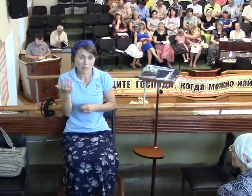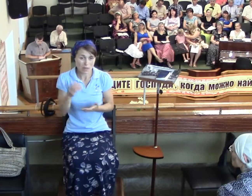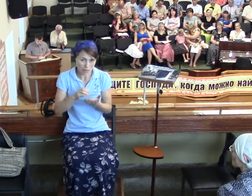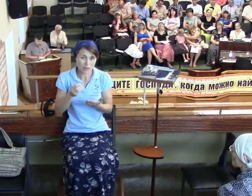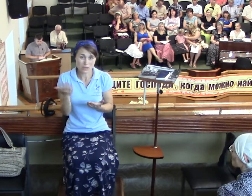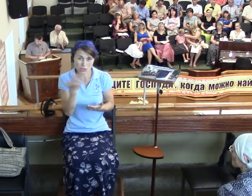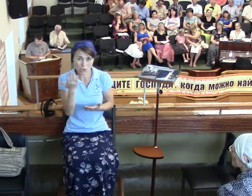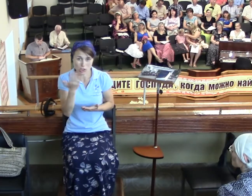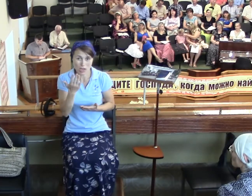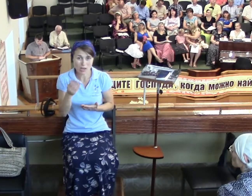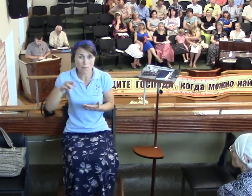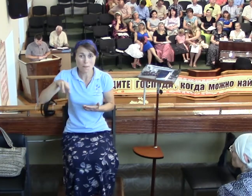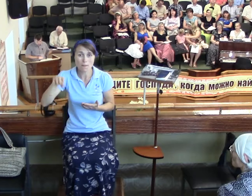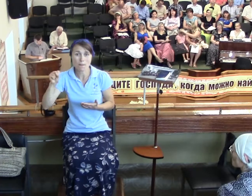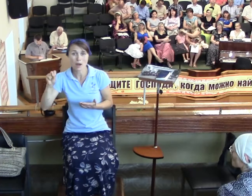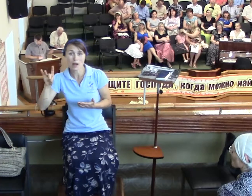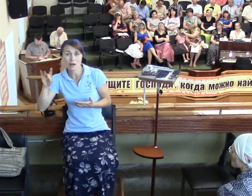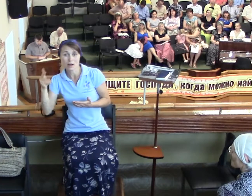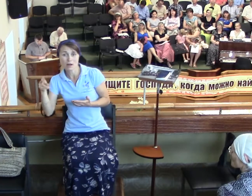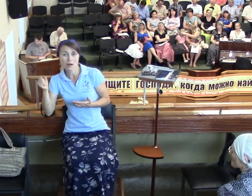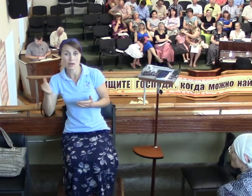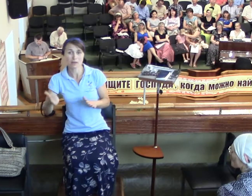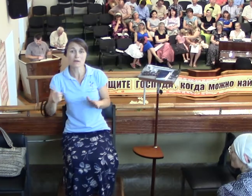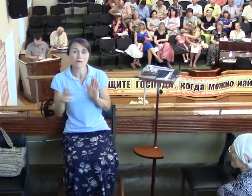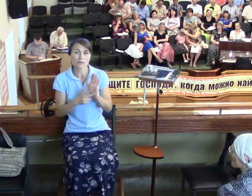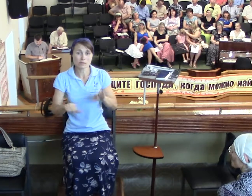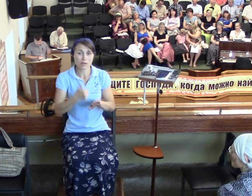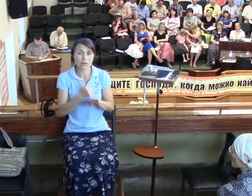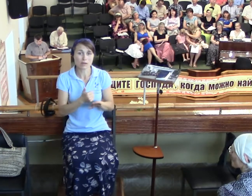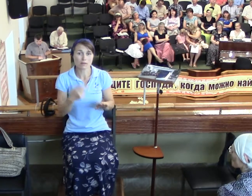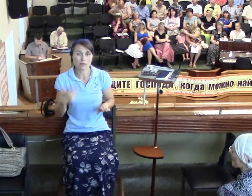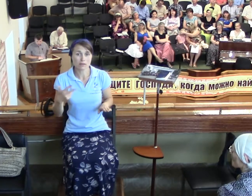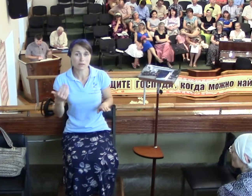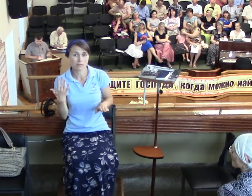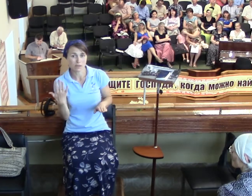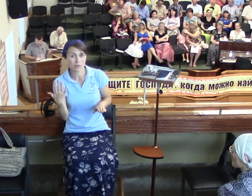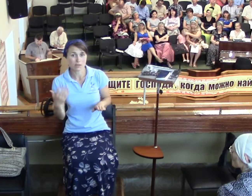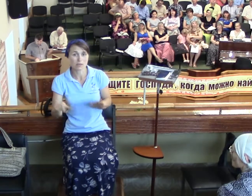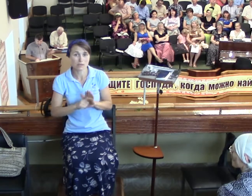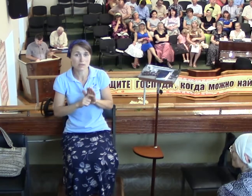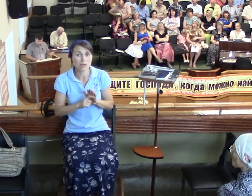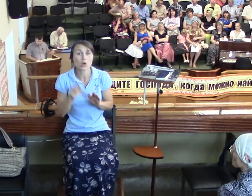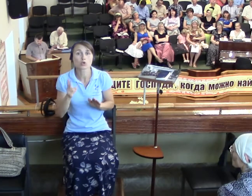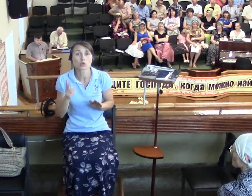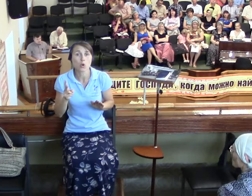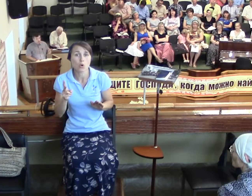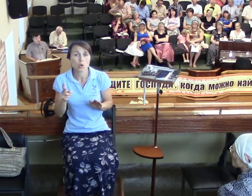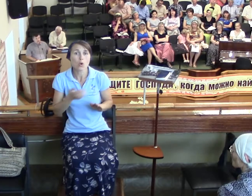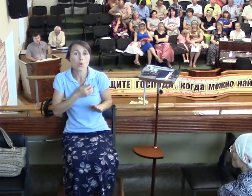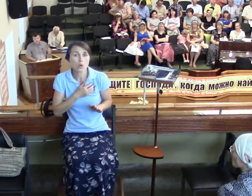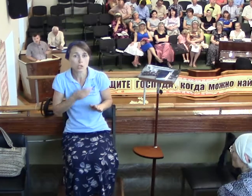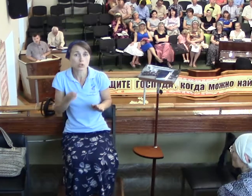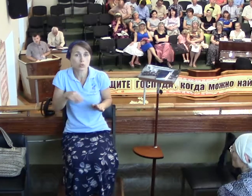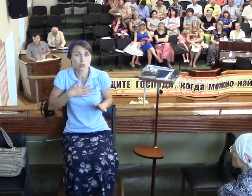хочет душу свою сберечь, тот потеряет ее. А кто потеряет душу свою ради меня и Евангелия,